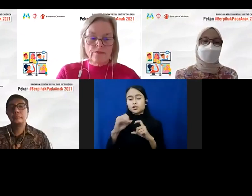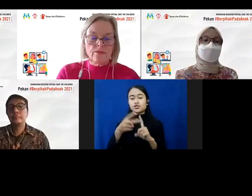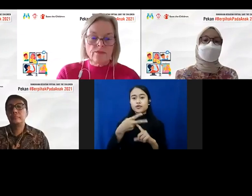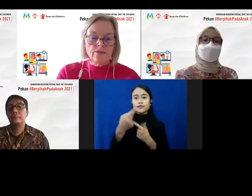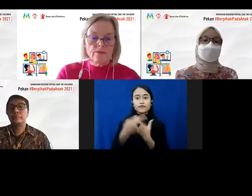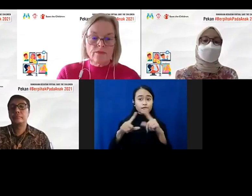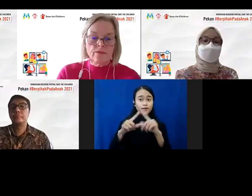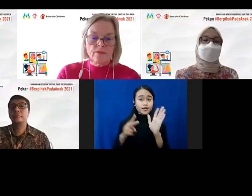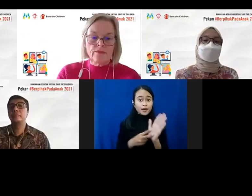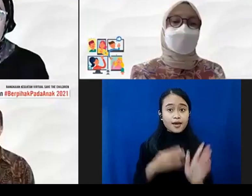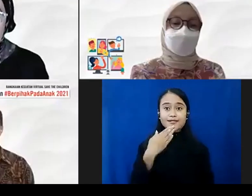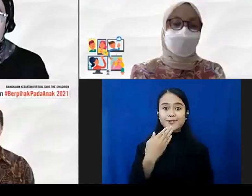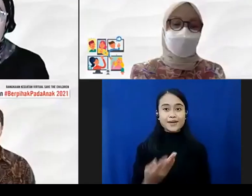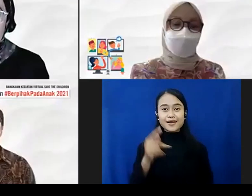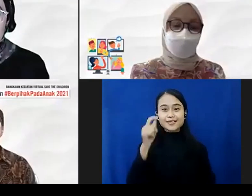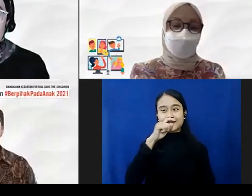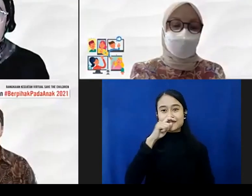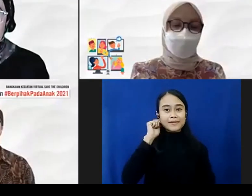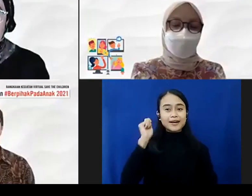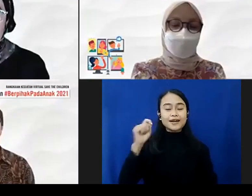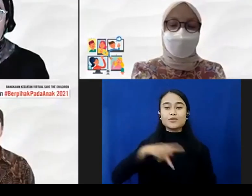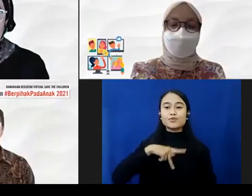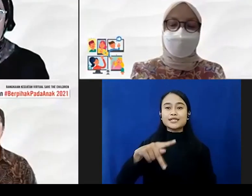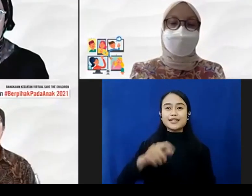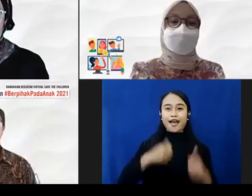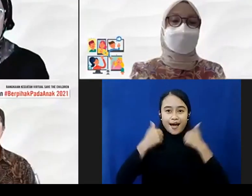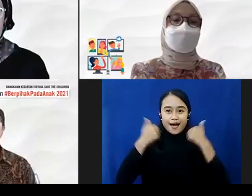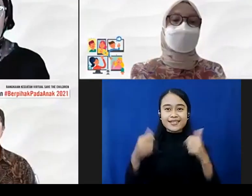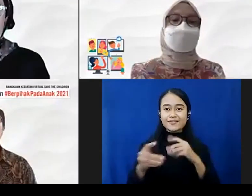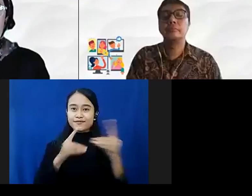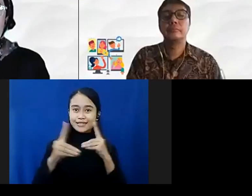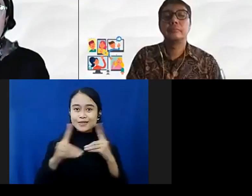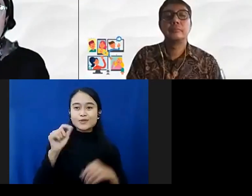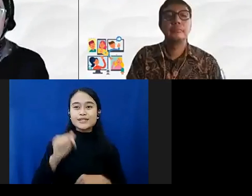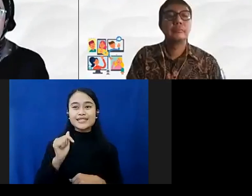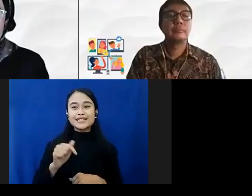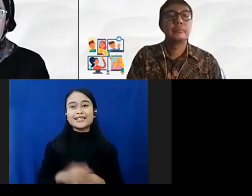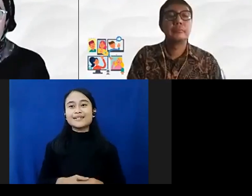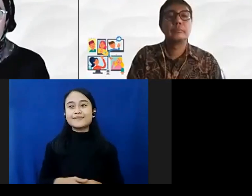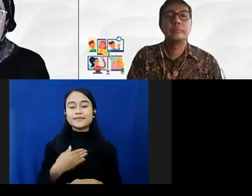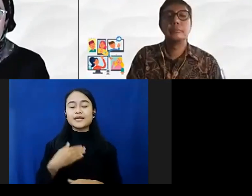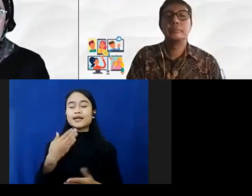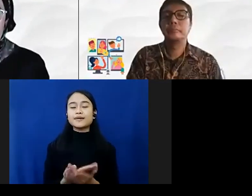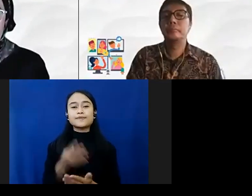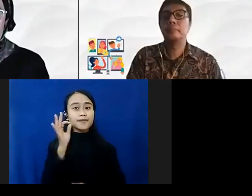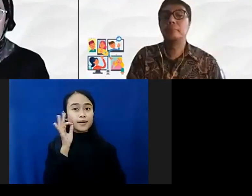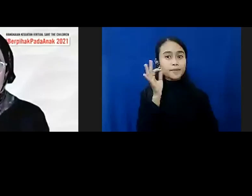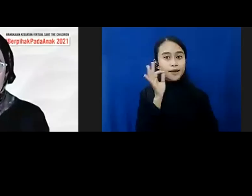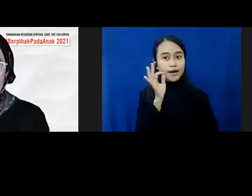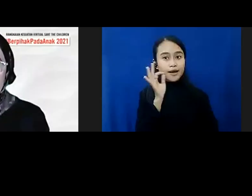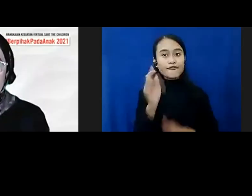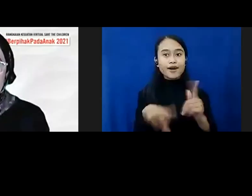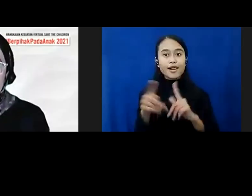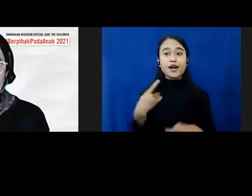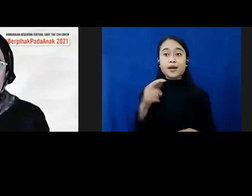kepada Bapak Ibu Peserta yang sudah aktif berpartisipasi di diskusi panel kita. Saya minta maaf apabila ada pertanyaan yang